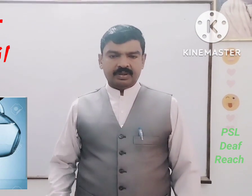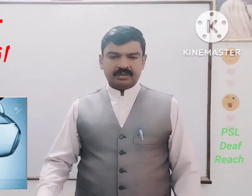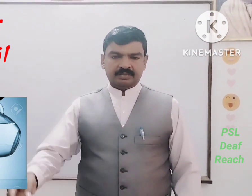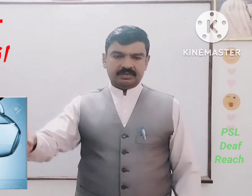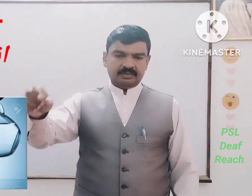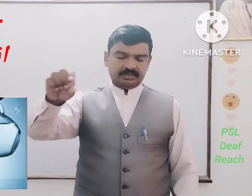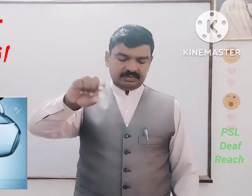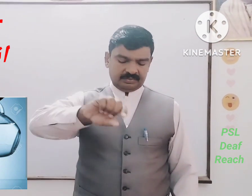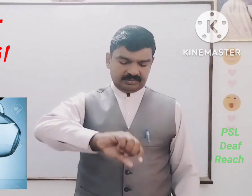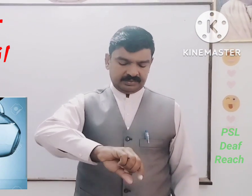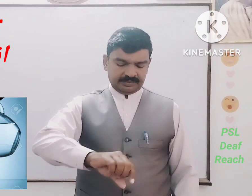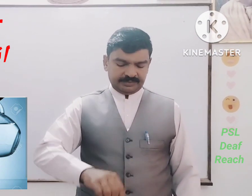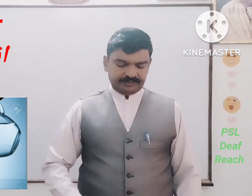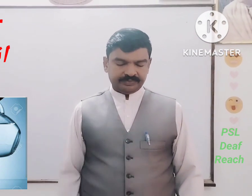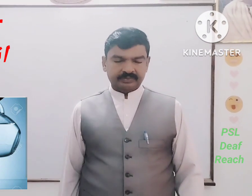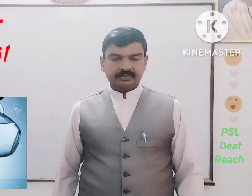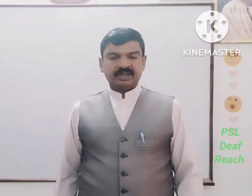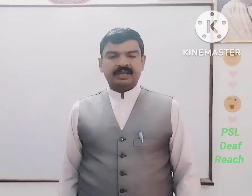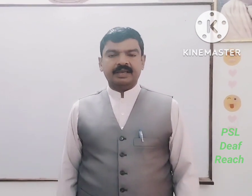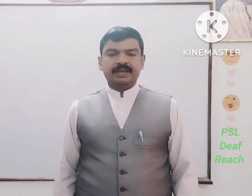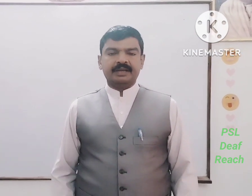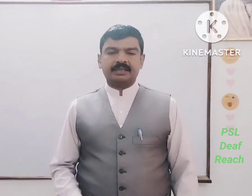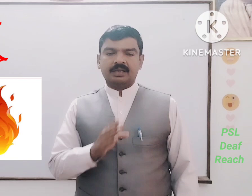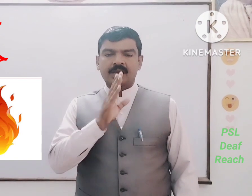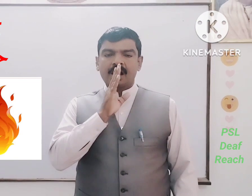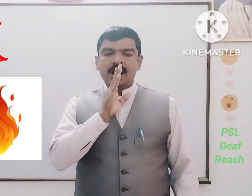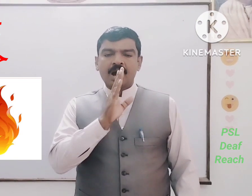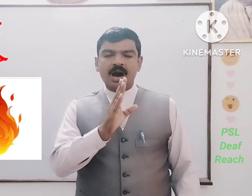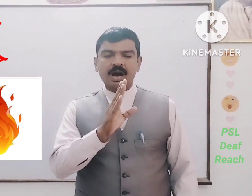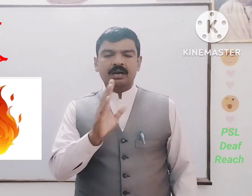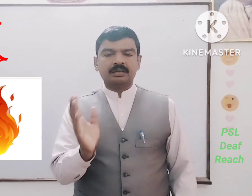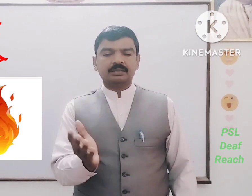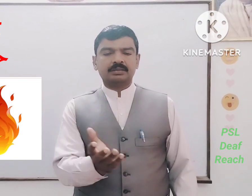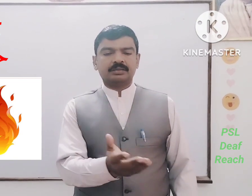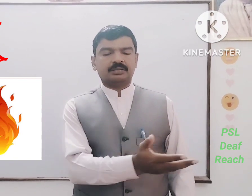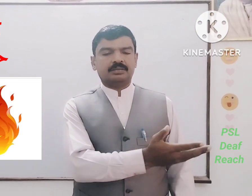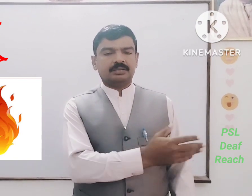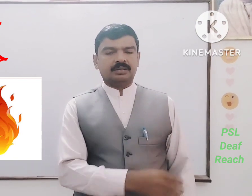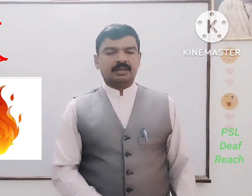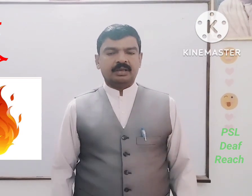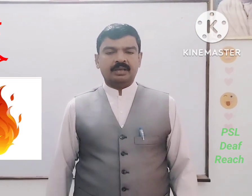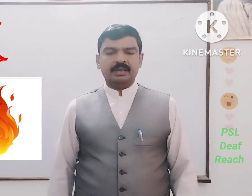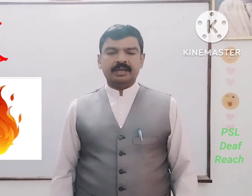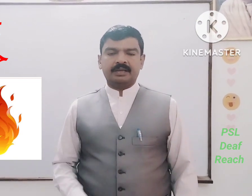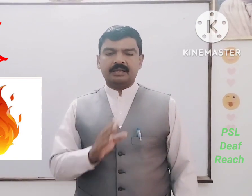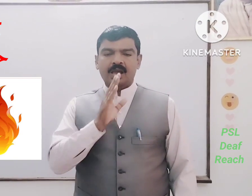poor, heat, heat.